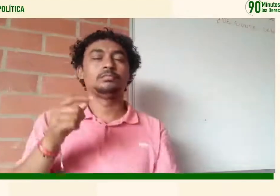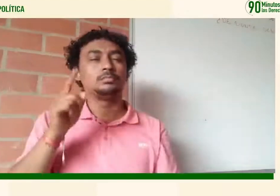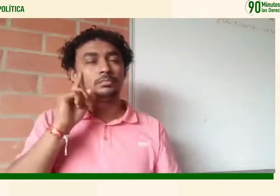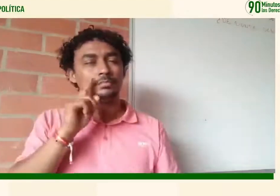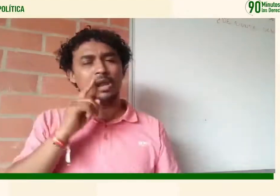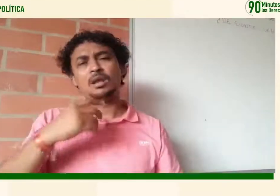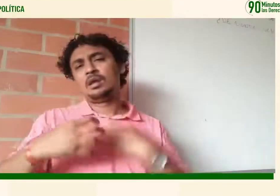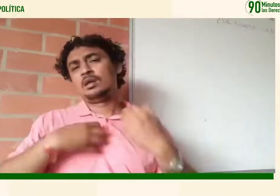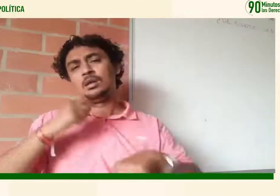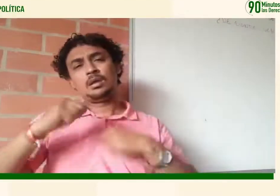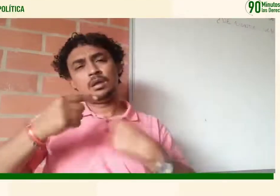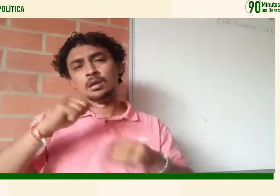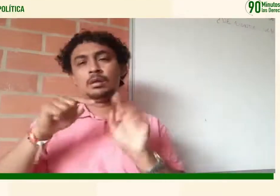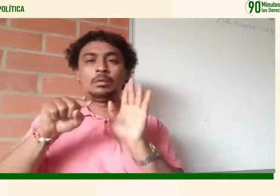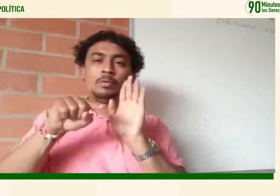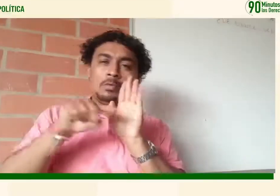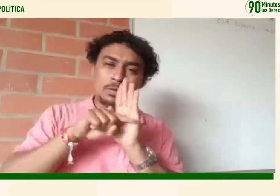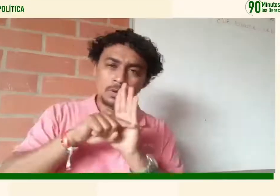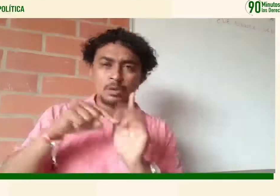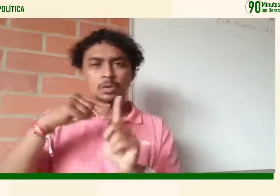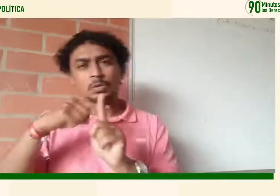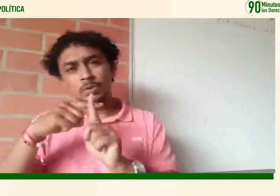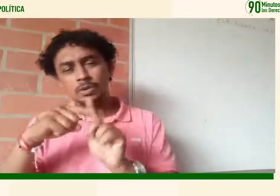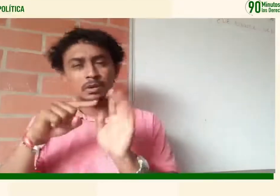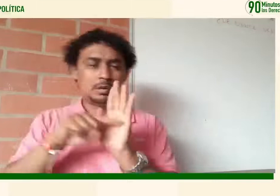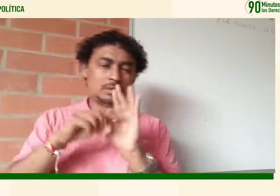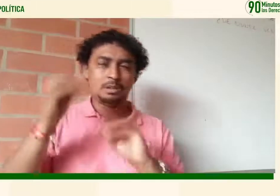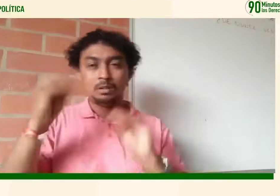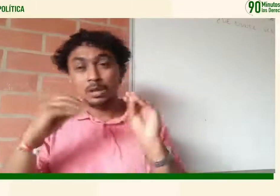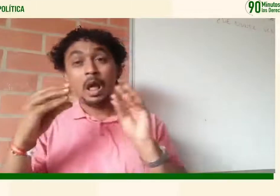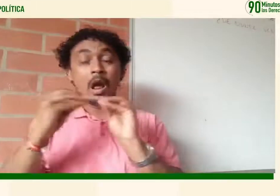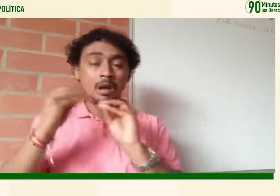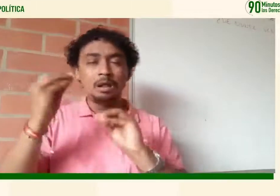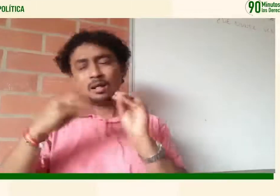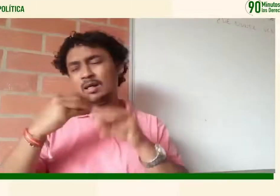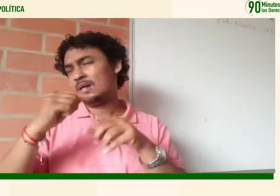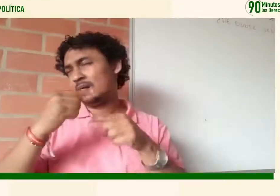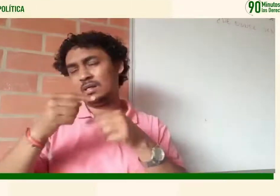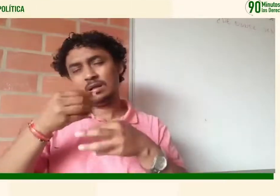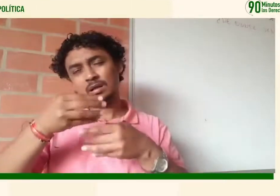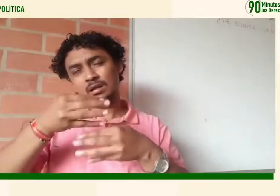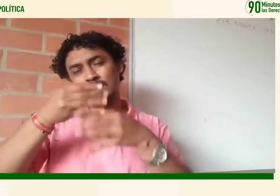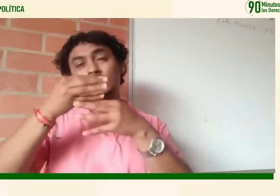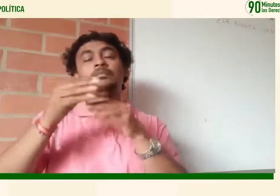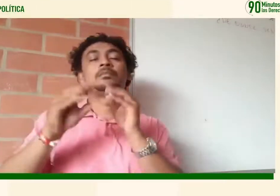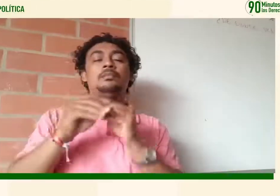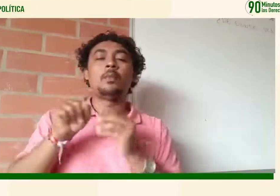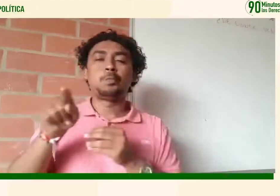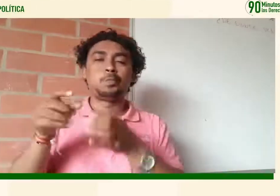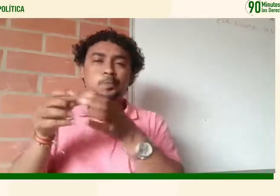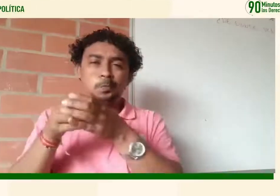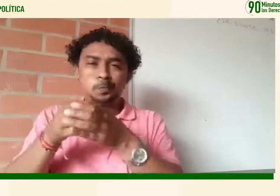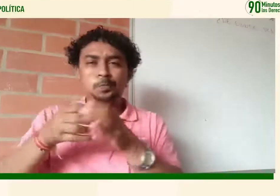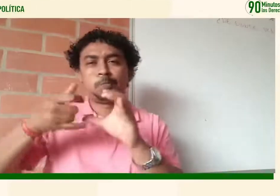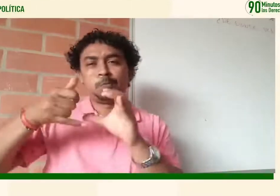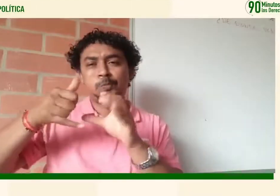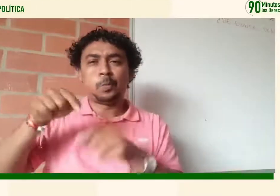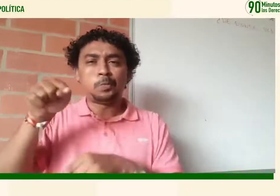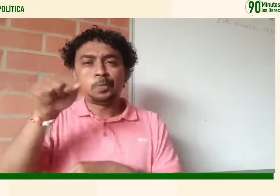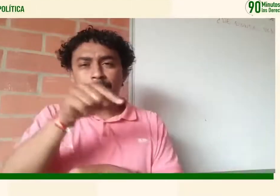sobre la candidatura y muchos sordos empezaron a quejar habían comentarios positivos negativos acuerdos desacuerdos así como